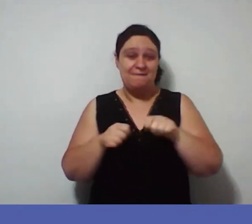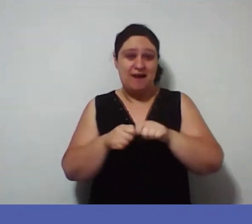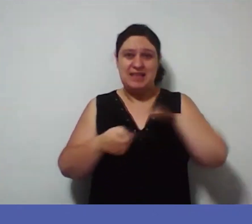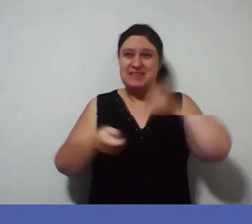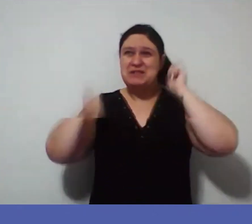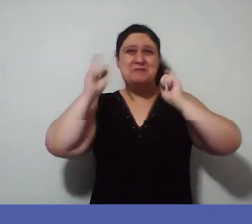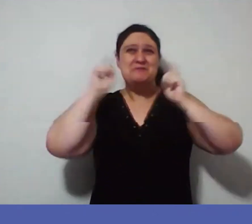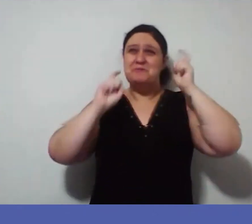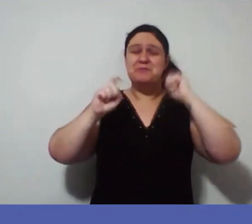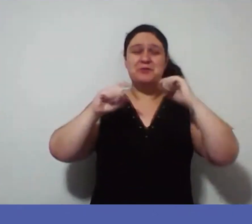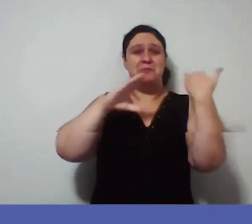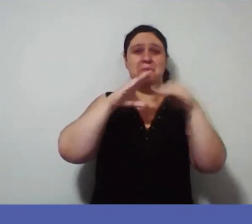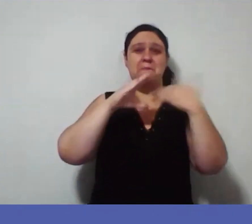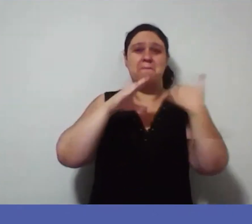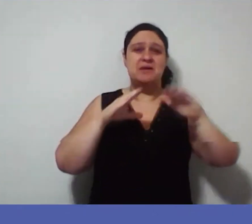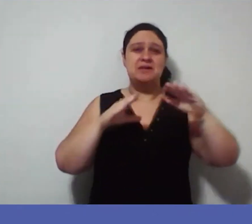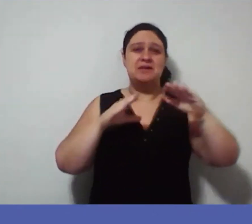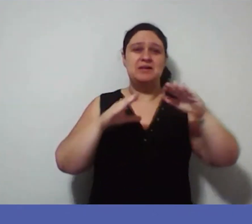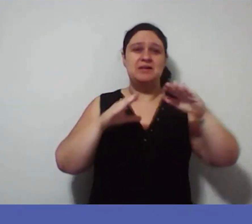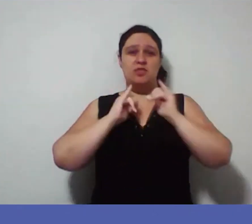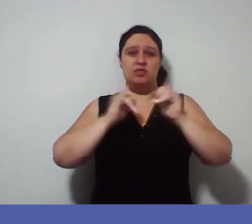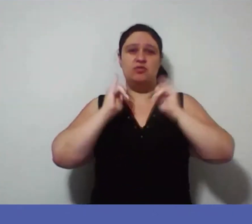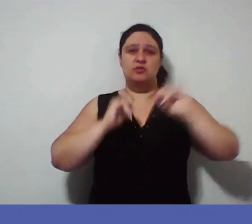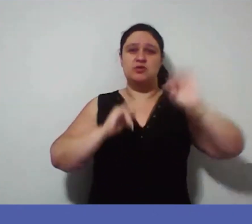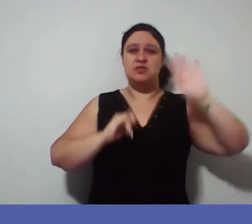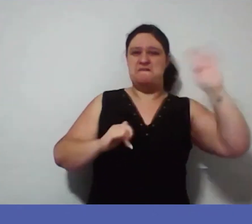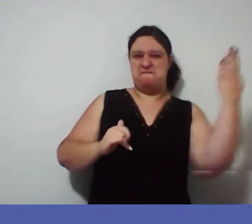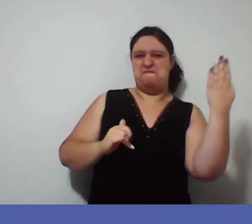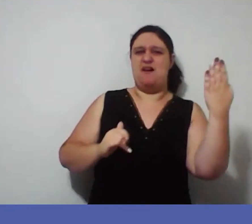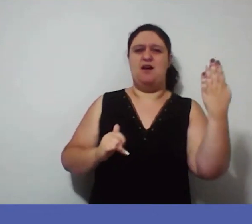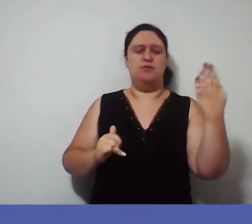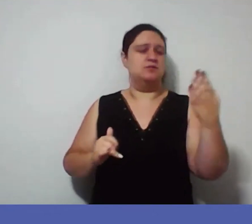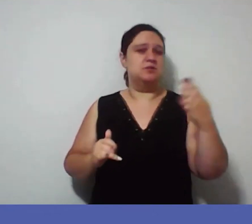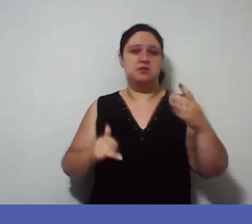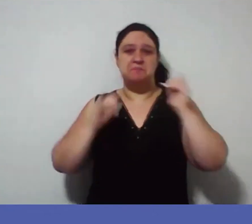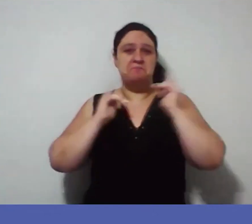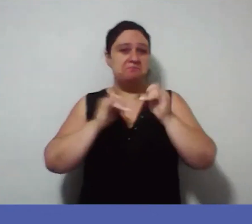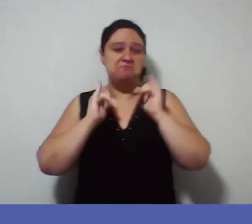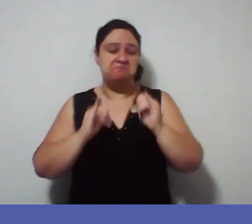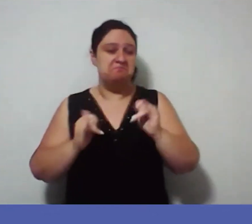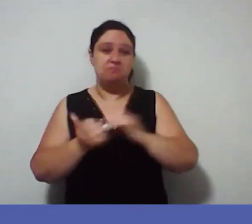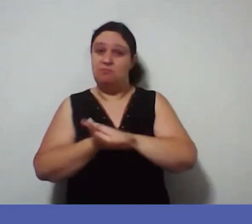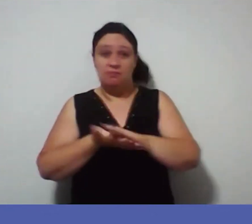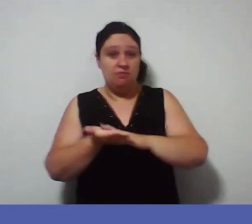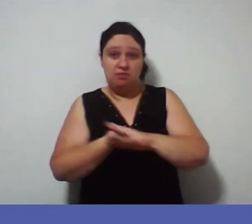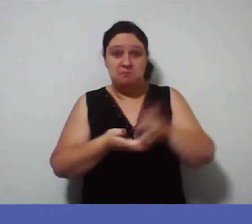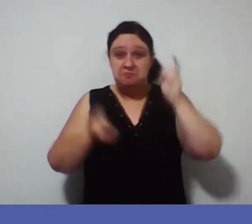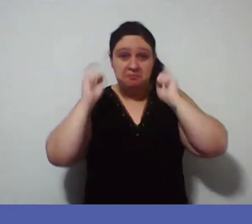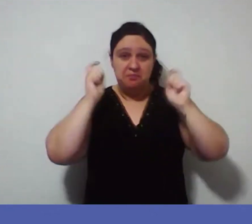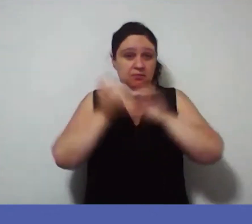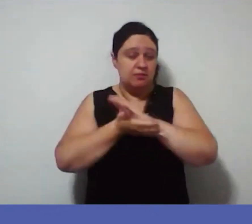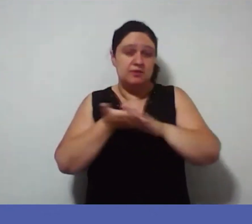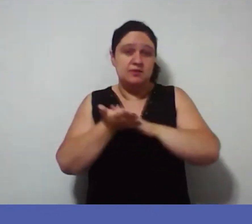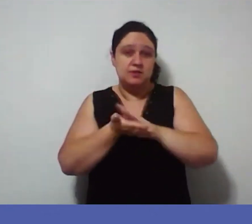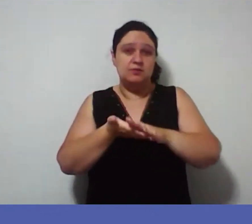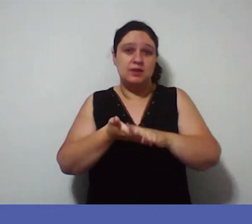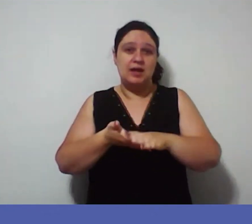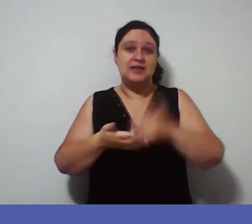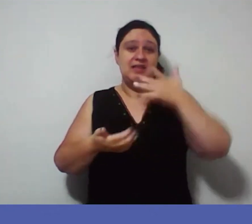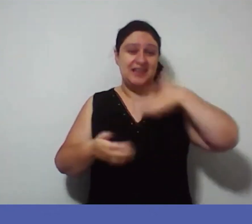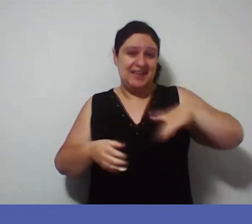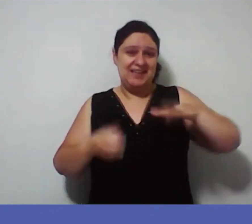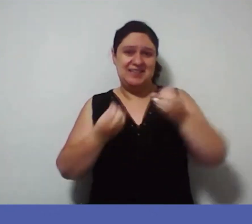notícias falsas, informações falsas, são informações perniciosas, são informações que prejudicam as crianças, prejudicam